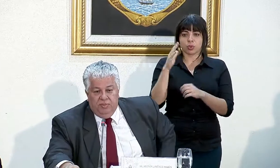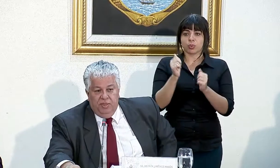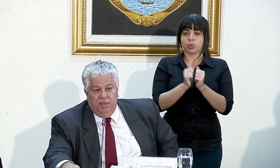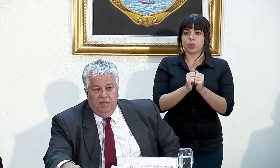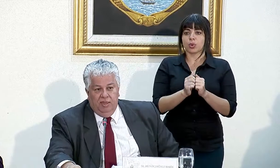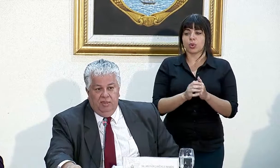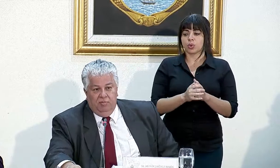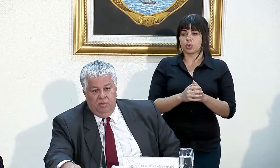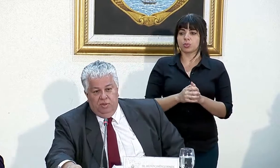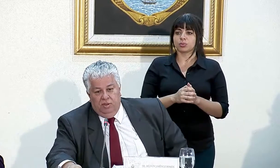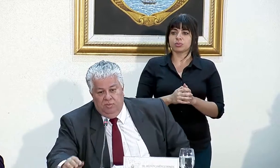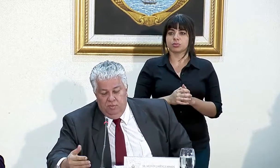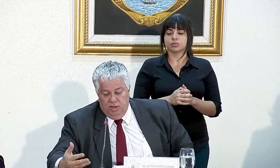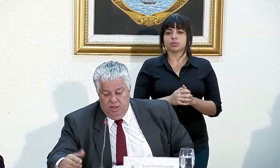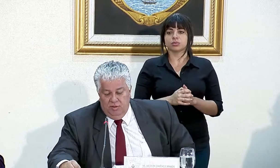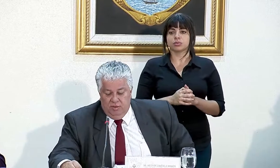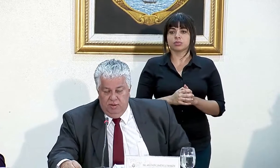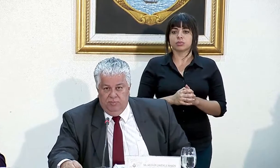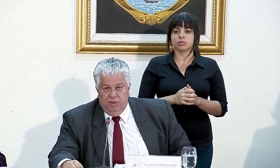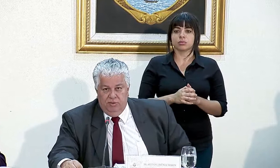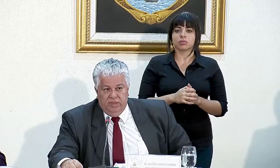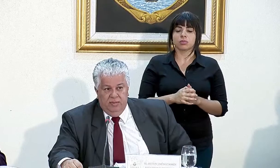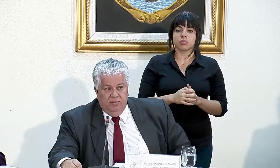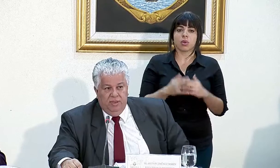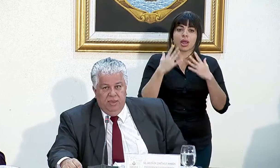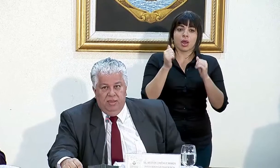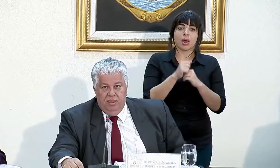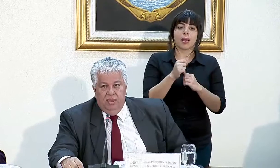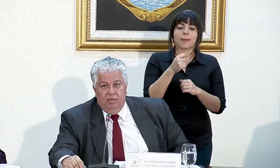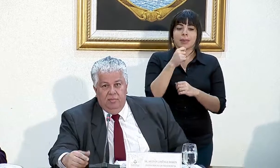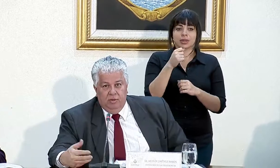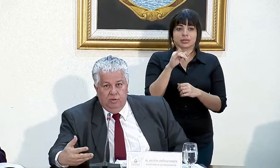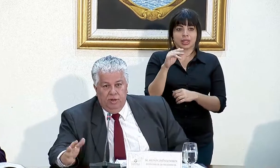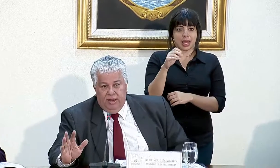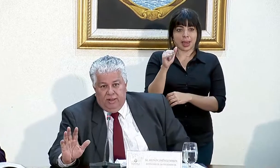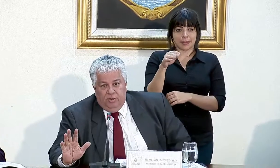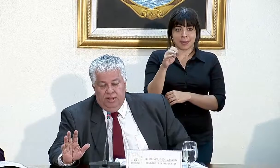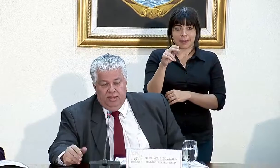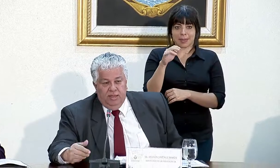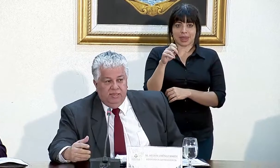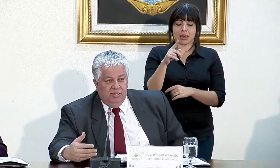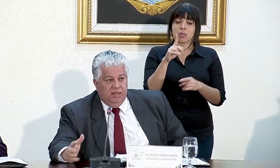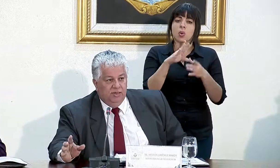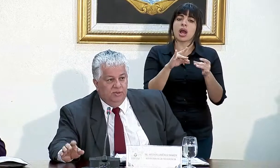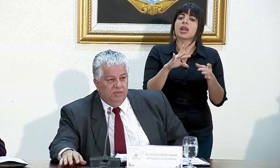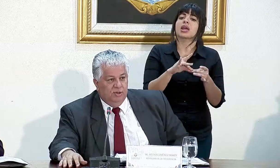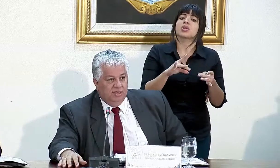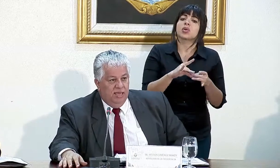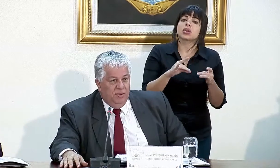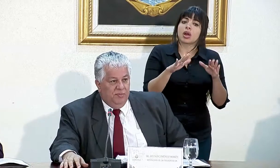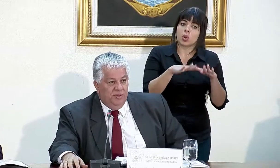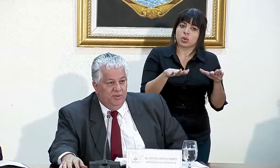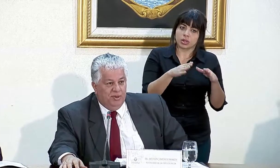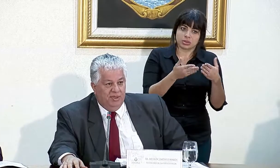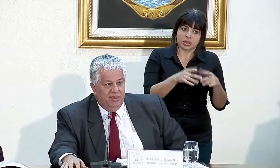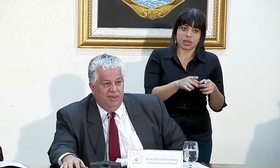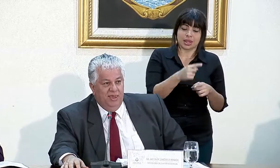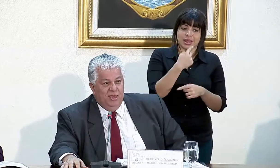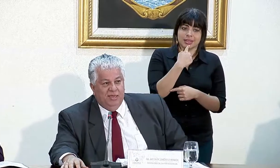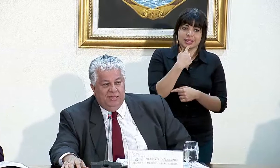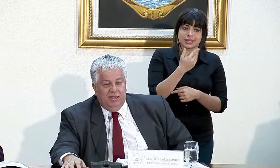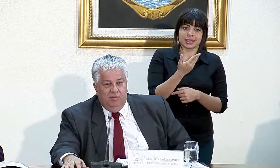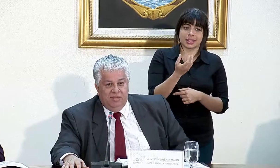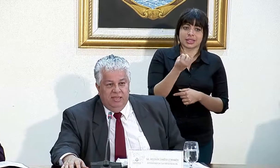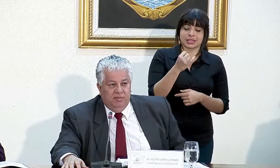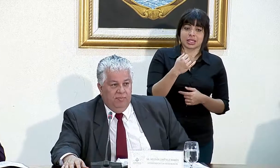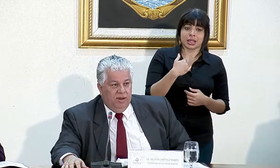el, muy, muy agradable, con el periodista Jaime Peña, me contó una anécdota que es en ese contexto que se da. Me dijo